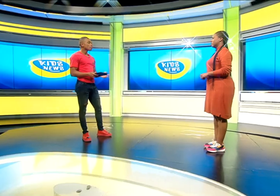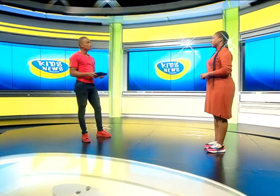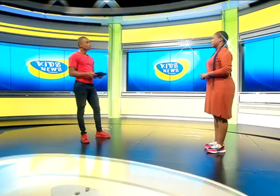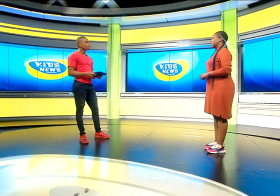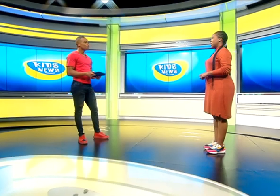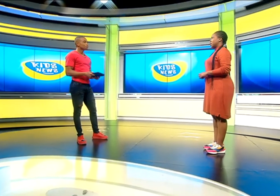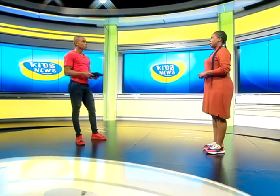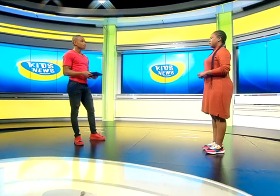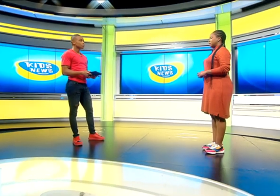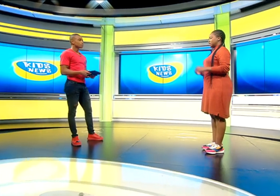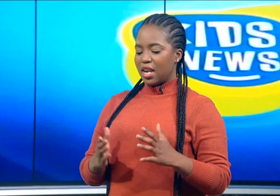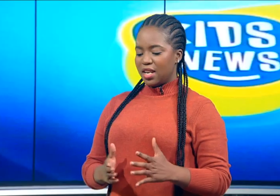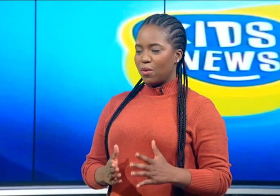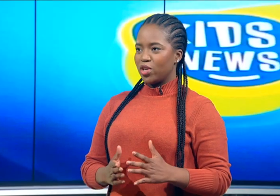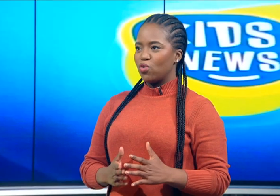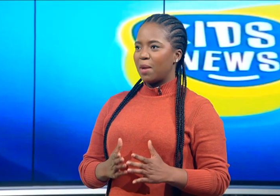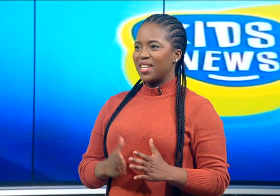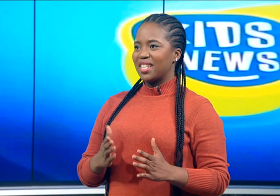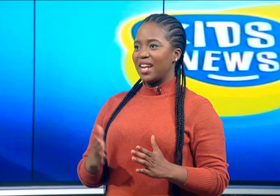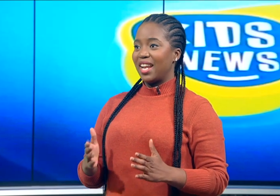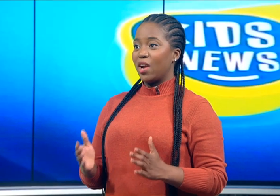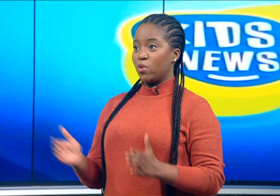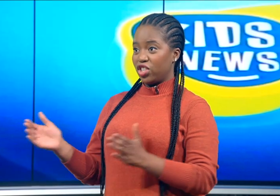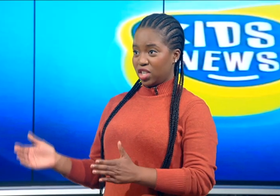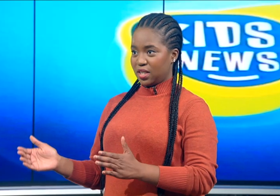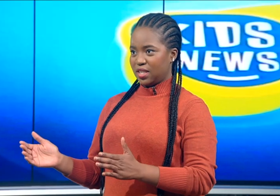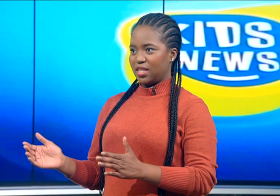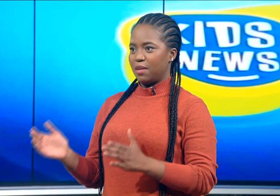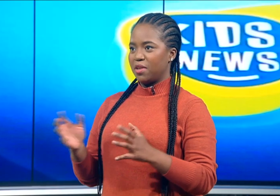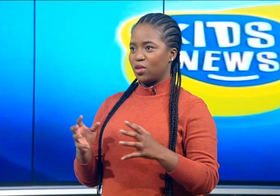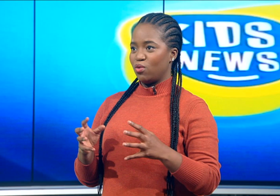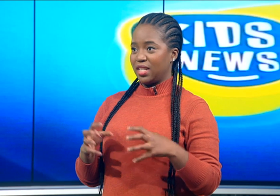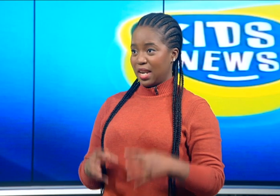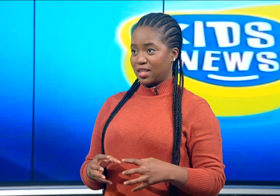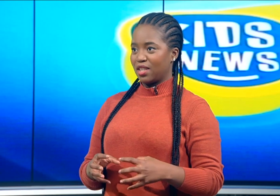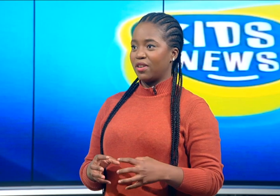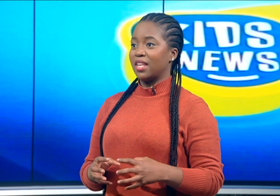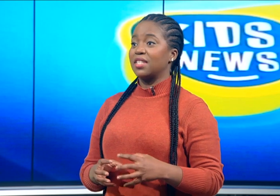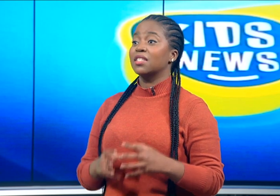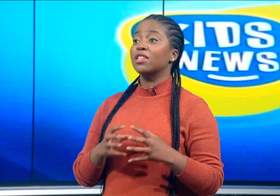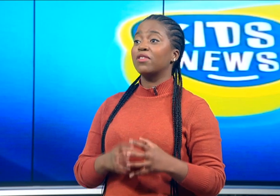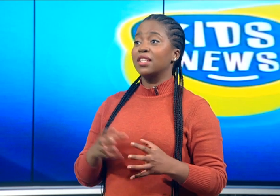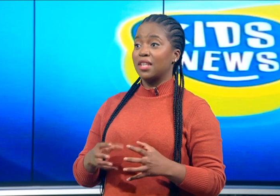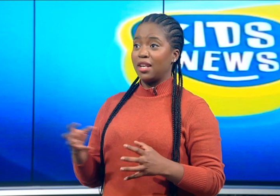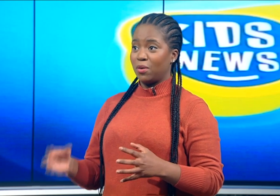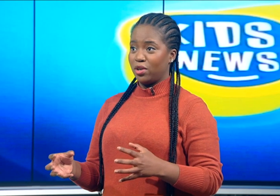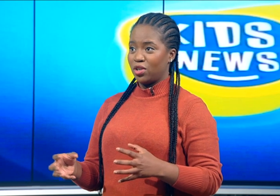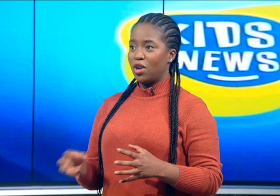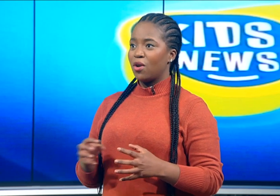ngamafuphi? I-sign language kunama sign languages mese ukuthi la South Africa sine South African sign language